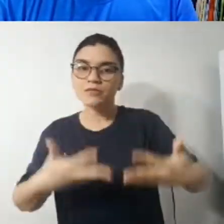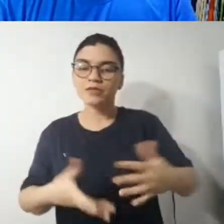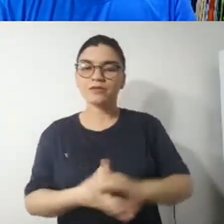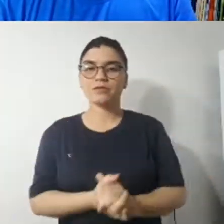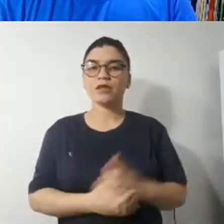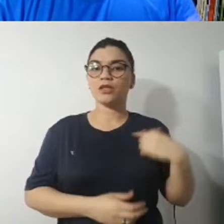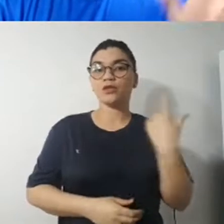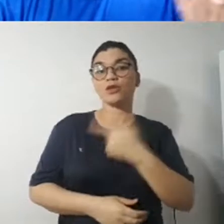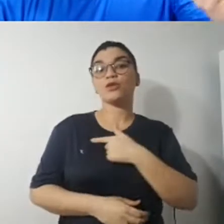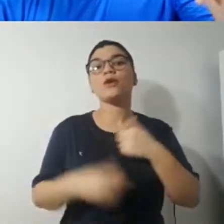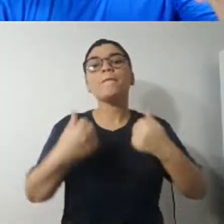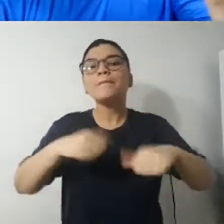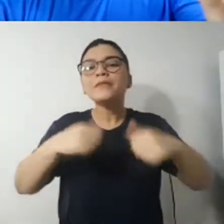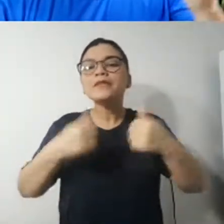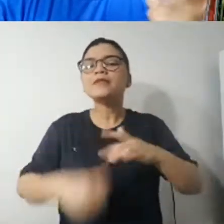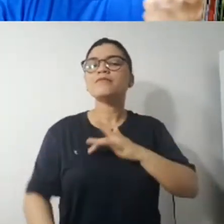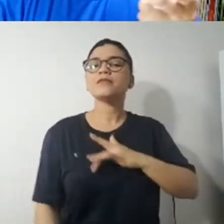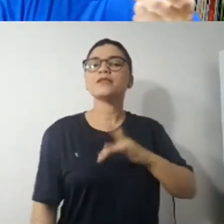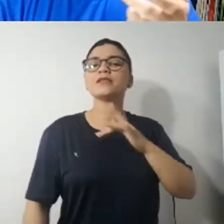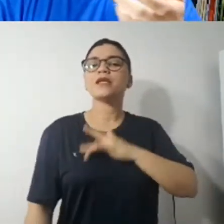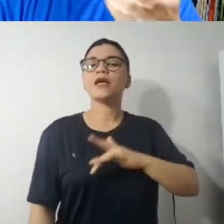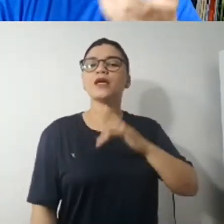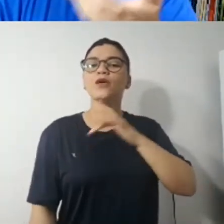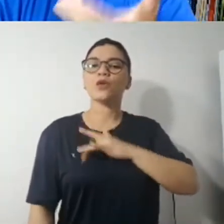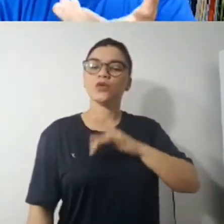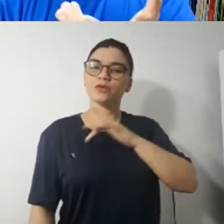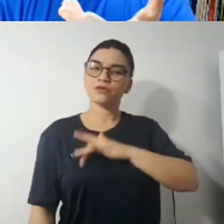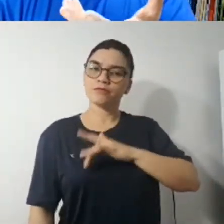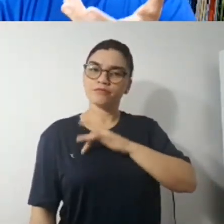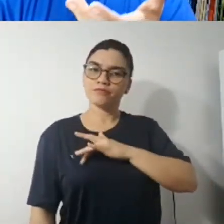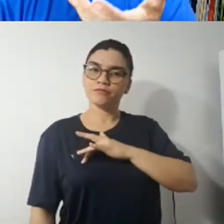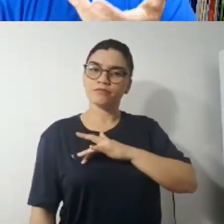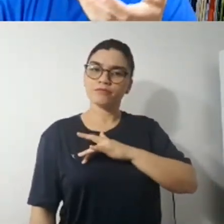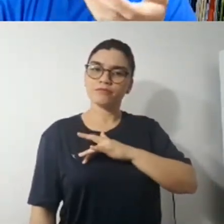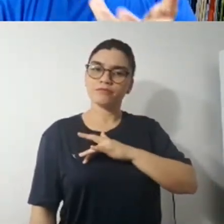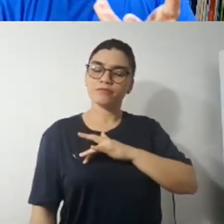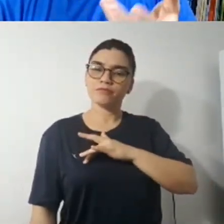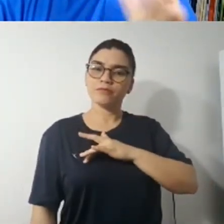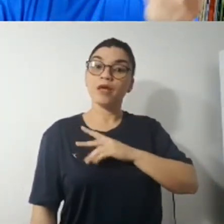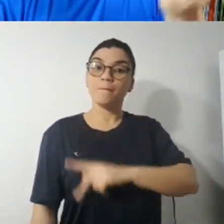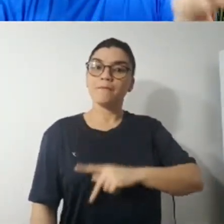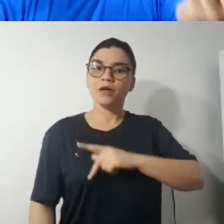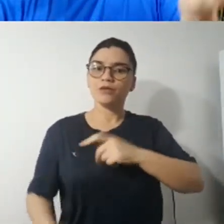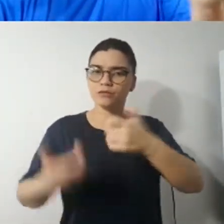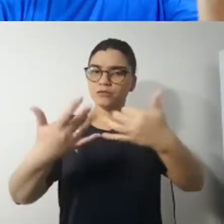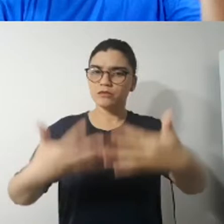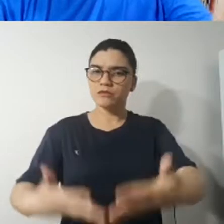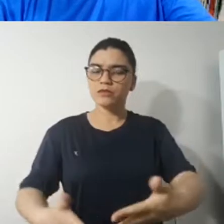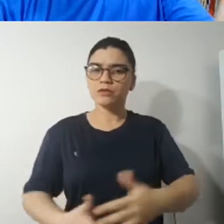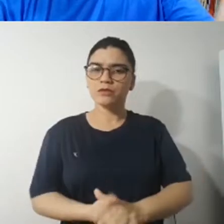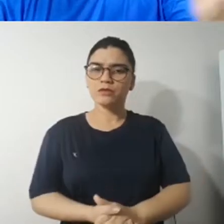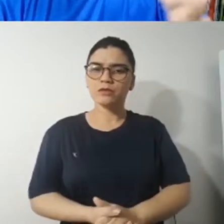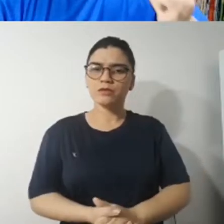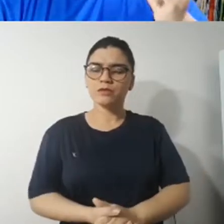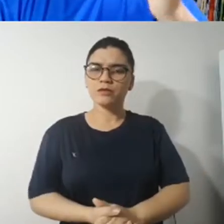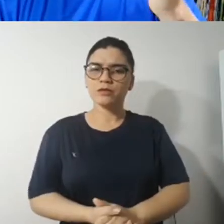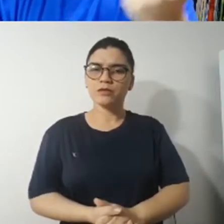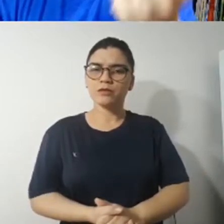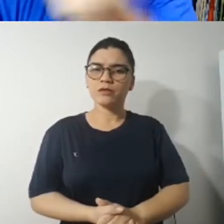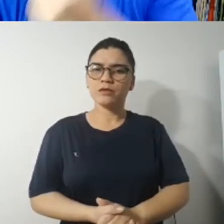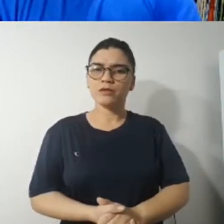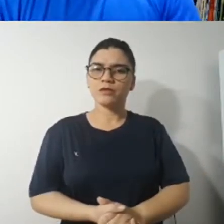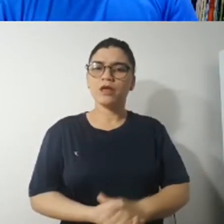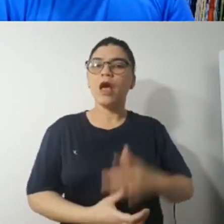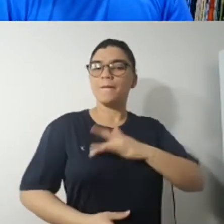misericordiosos. O que é alguém misericordioso? É alguém que não dá ao outro aquilo que ele acha que o